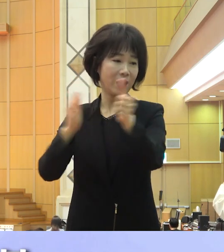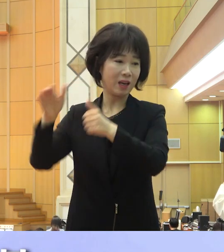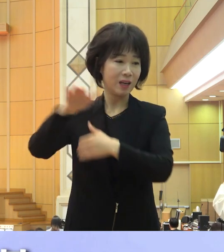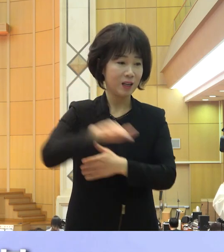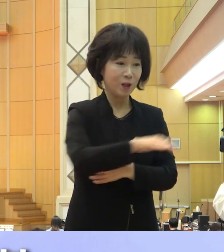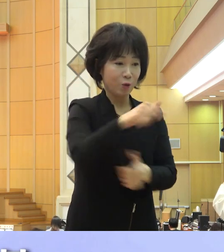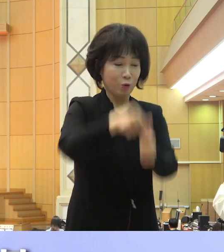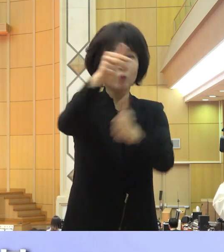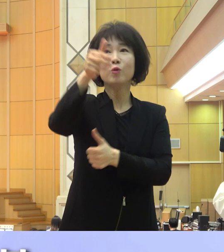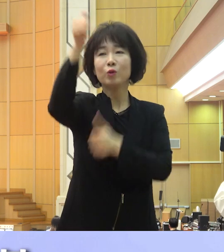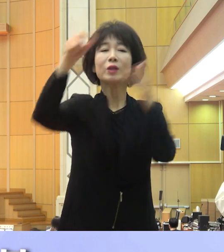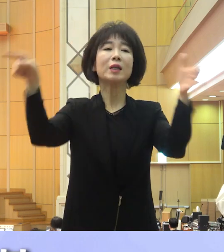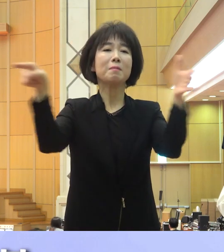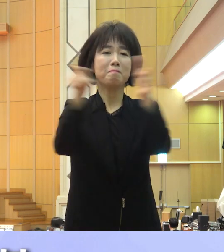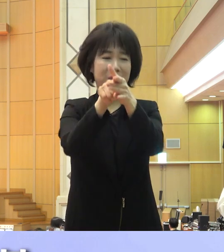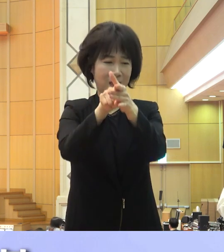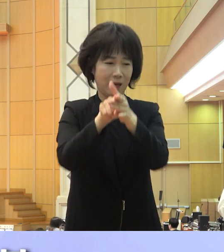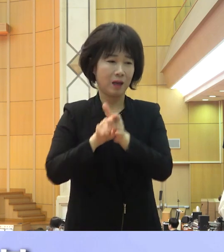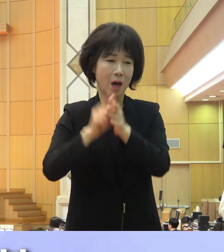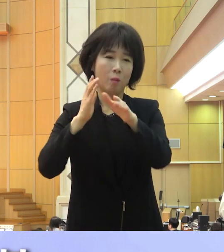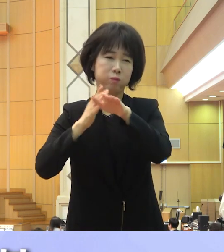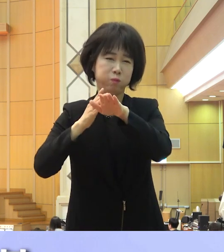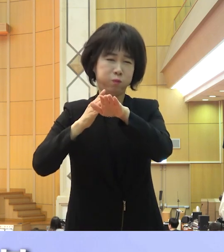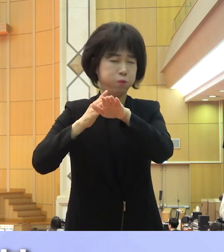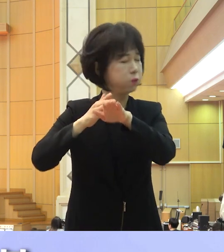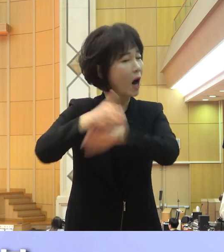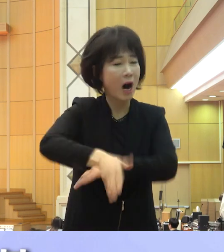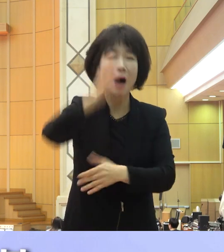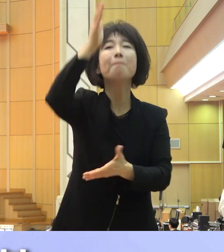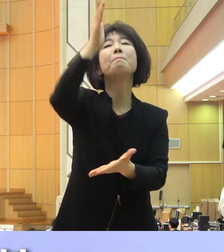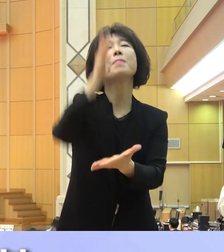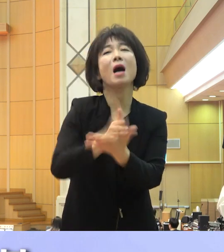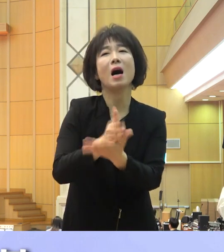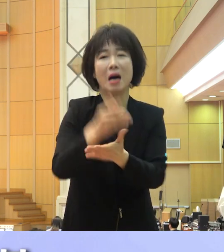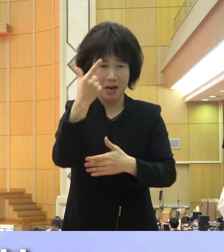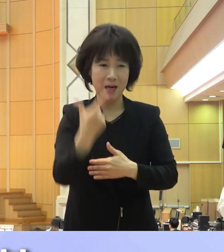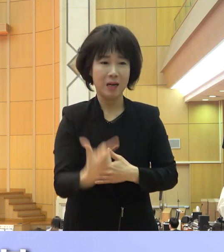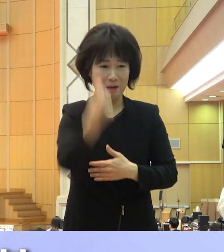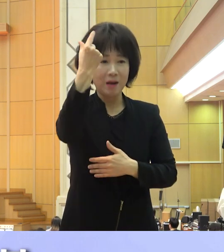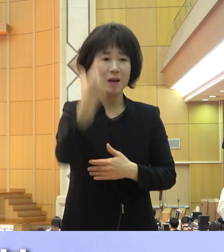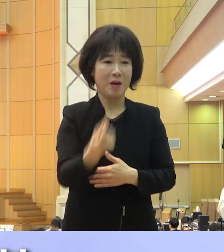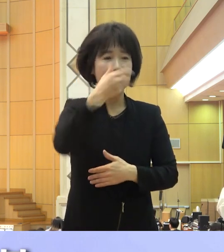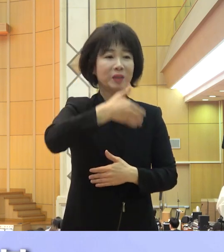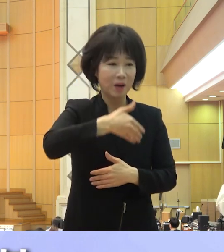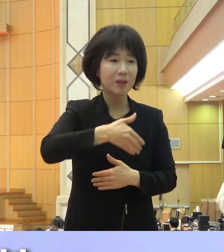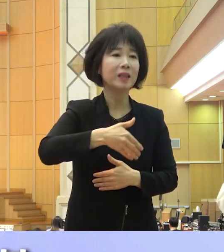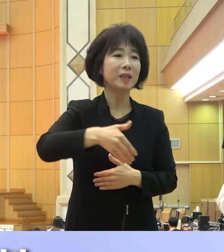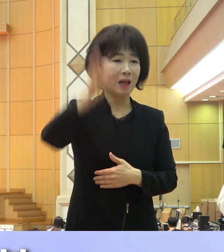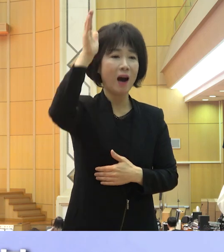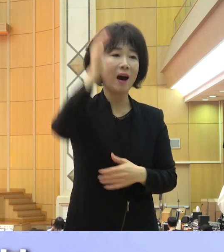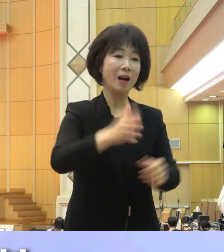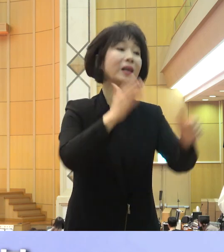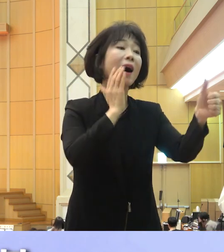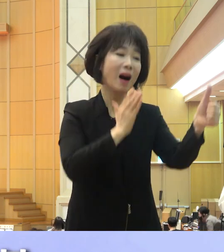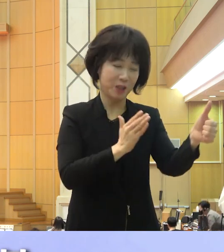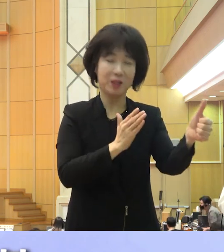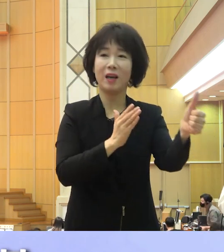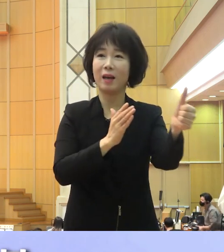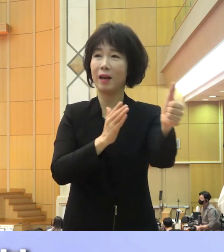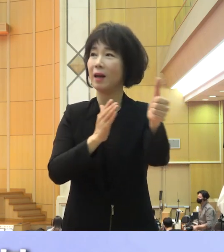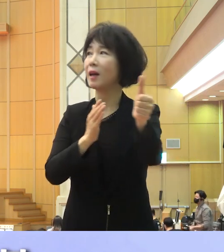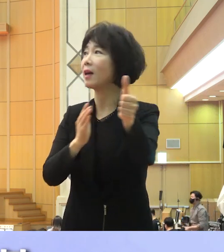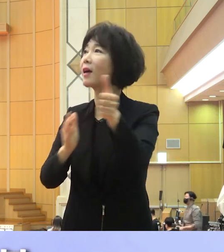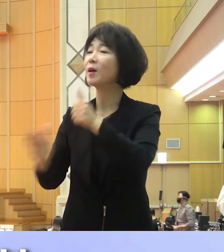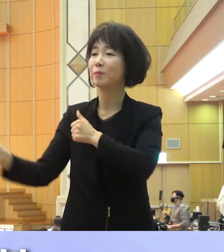즐겨하세. 구주를 믿기 지체 말고 속속히